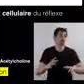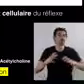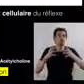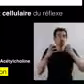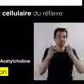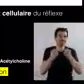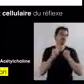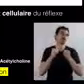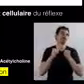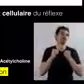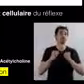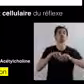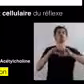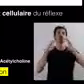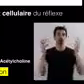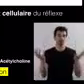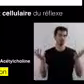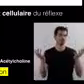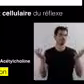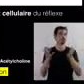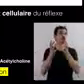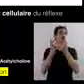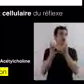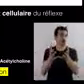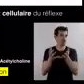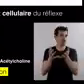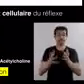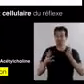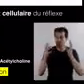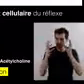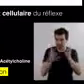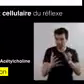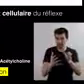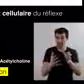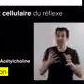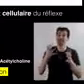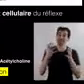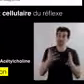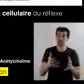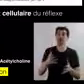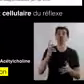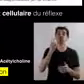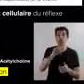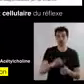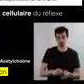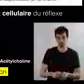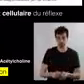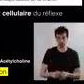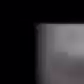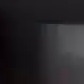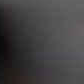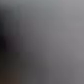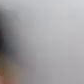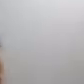donc une réponse motrice de l'organisme. Tout cela constitue un réflexe. Ils sont très rapides et indépendants de la